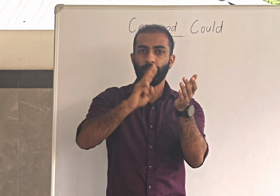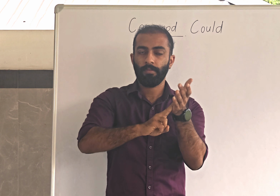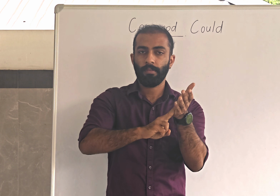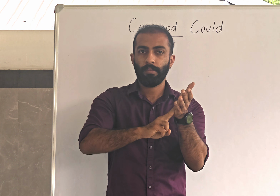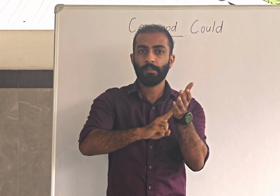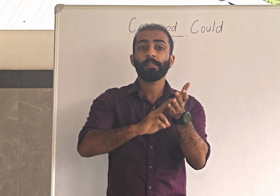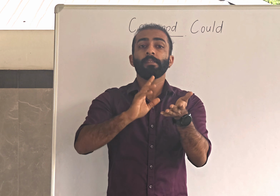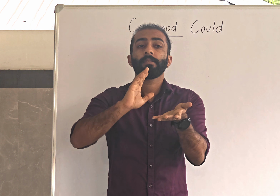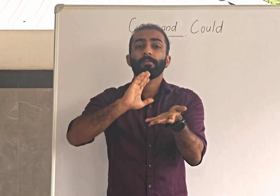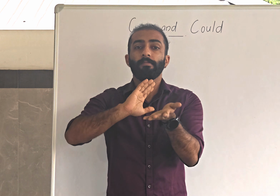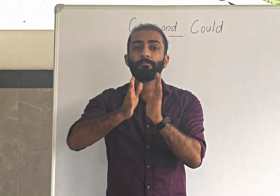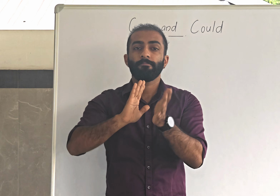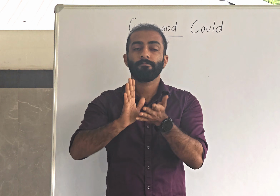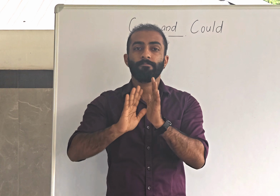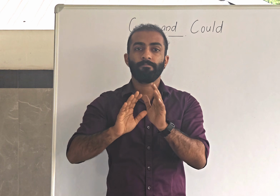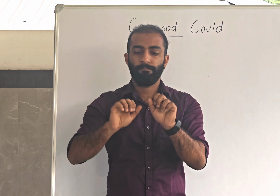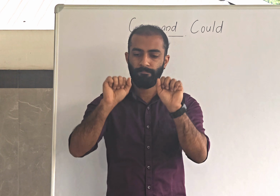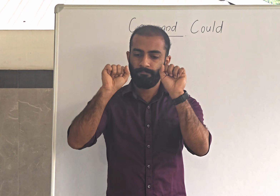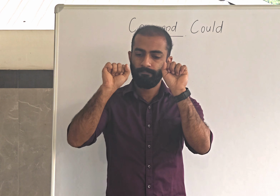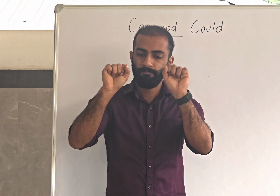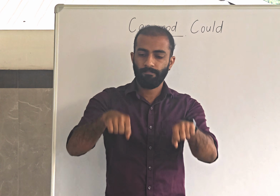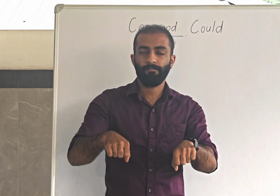എന്ന് പറയുന്ന വാക്കിൻ്റെ സൈൻ ഇങ്ങനെയും